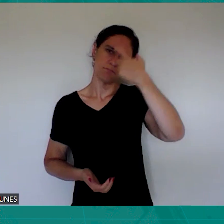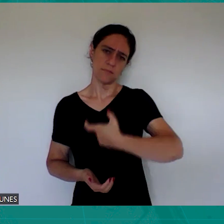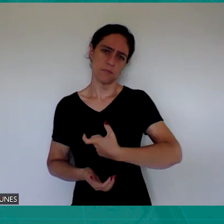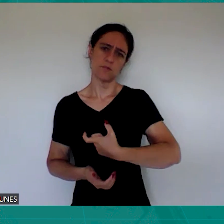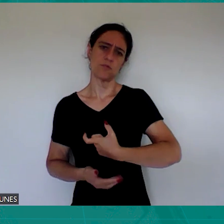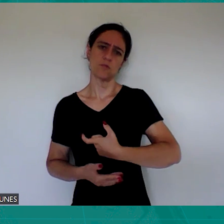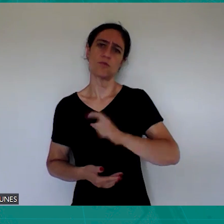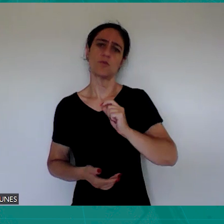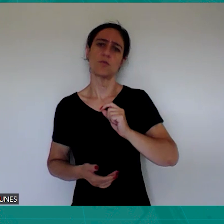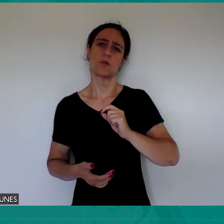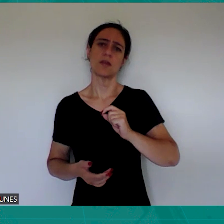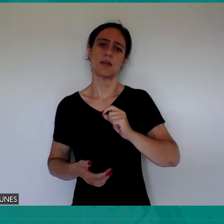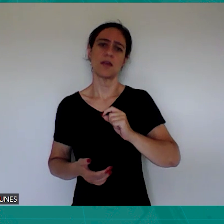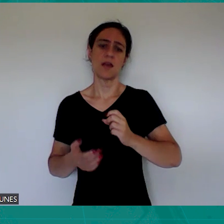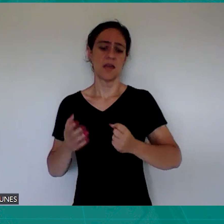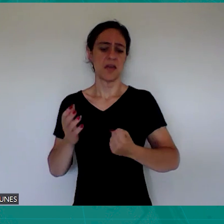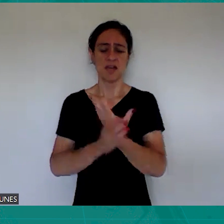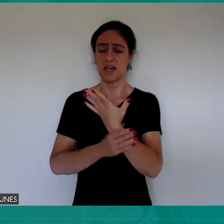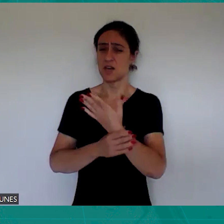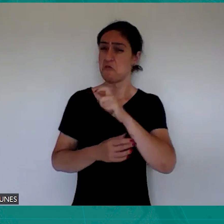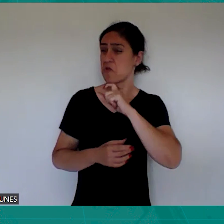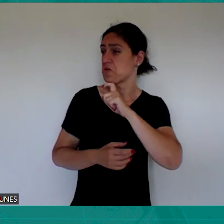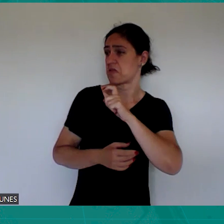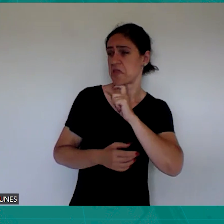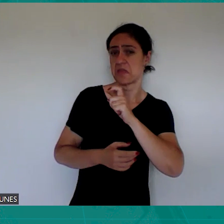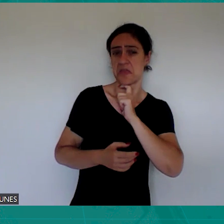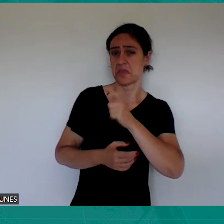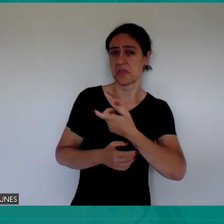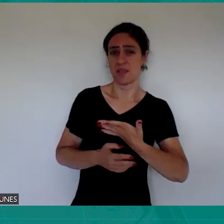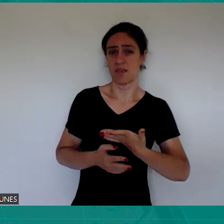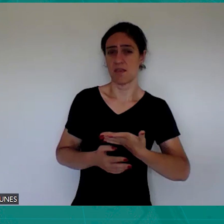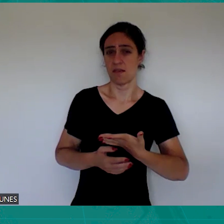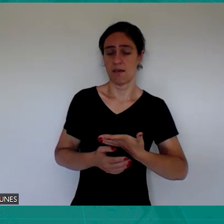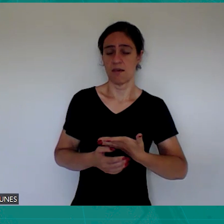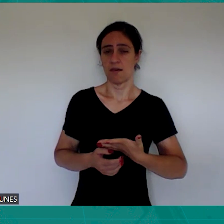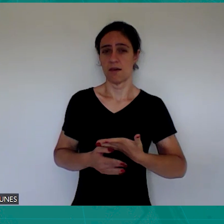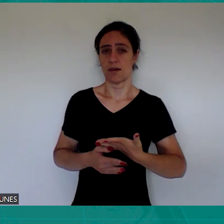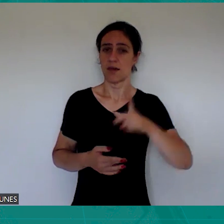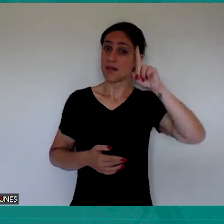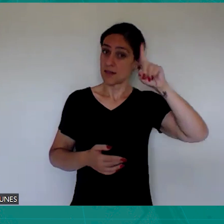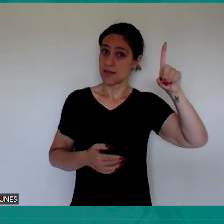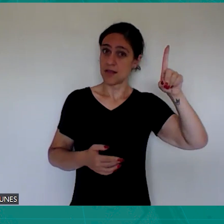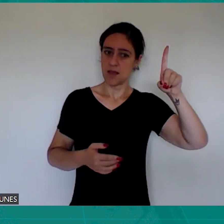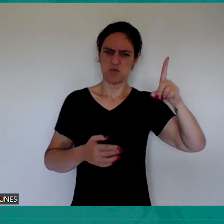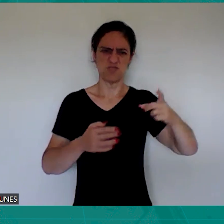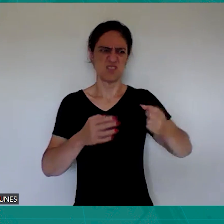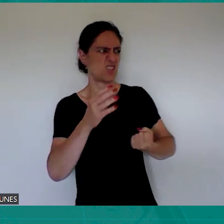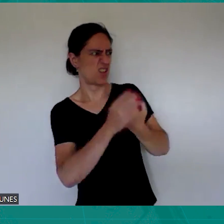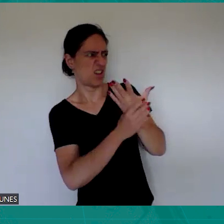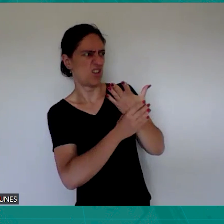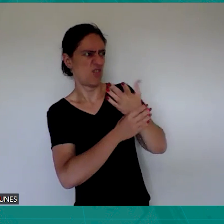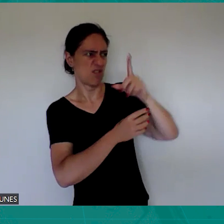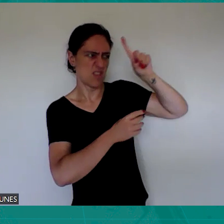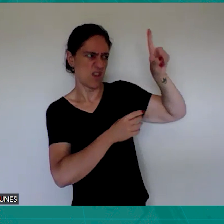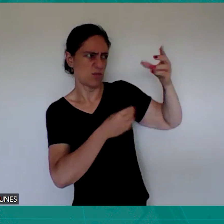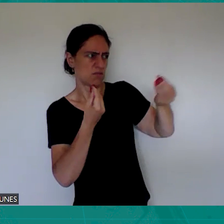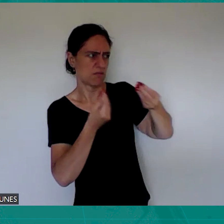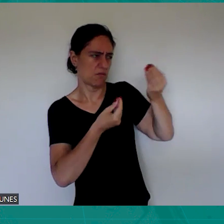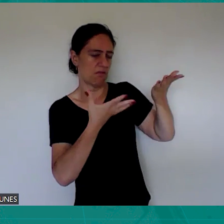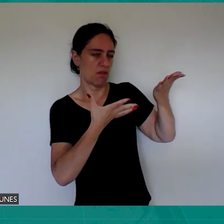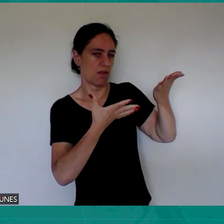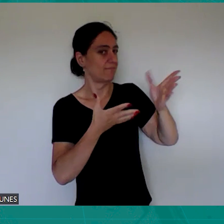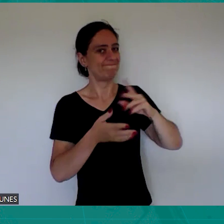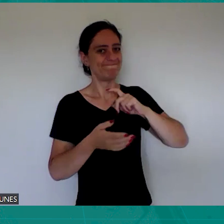incriado. Ninguém criou ele, né? Nosso Deus é um Deus autoexistente. Ele é o próprio sinônimo